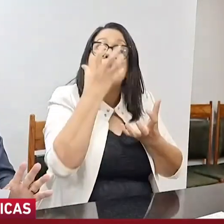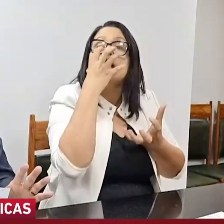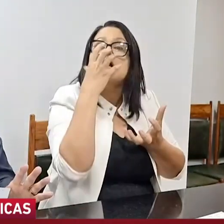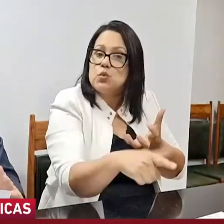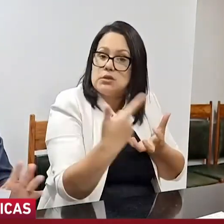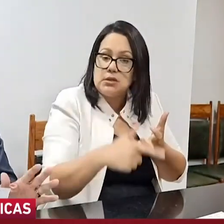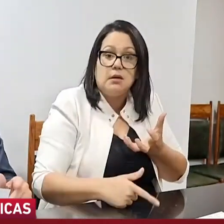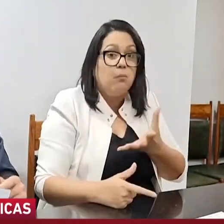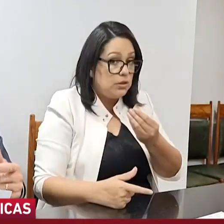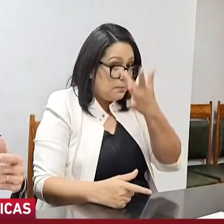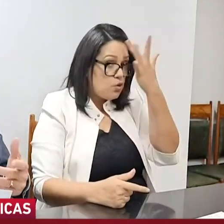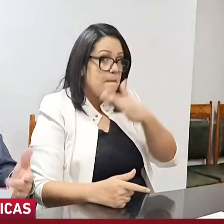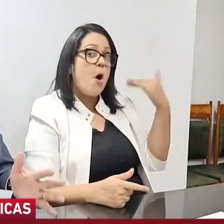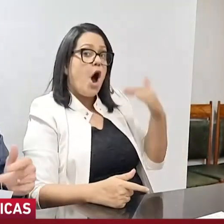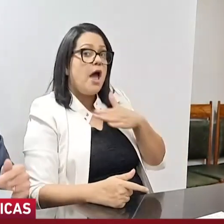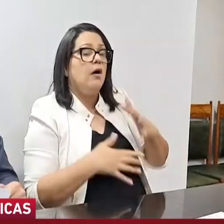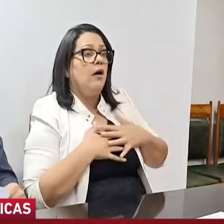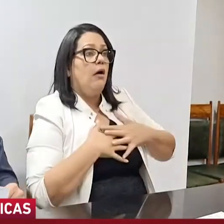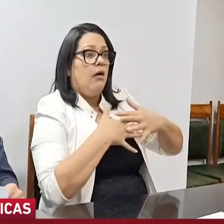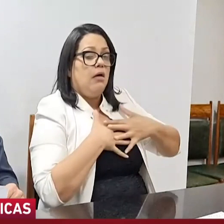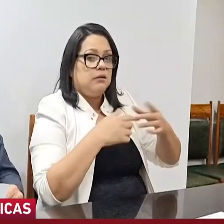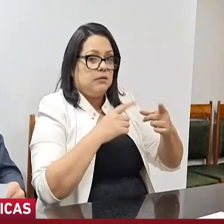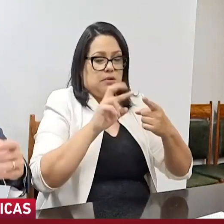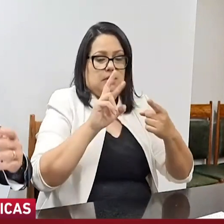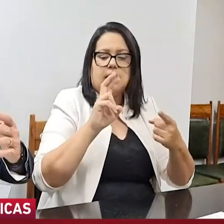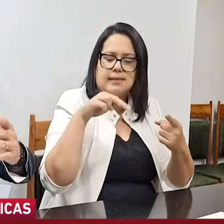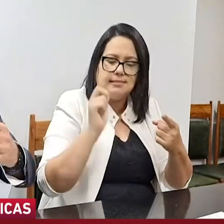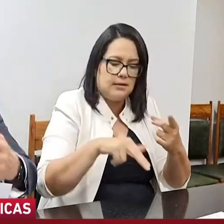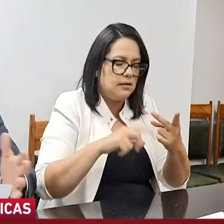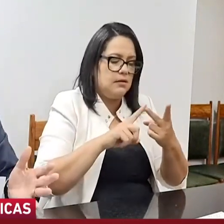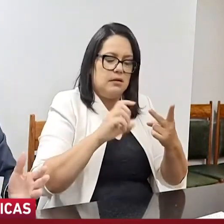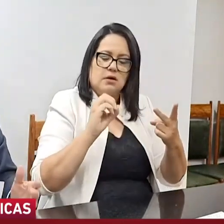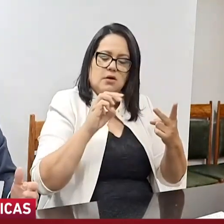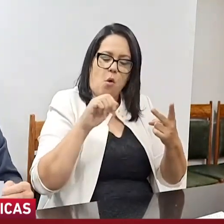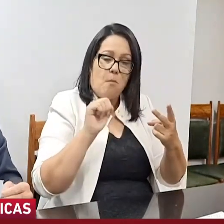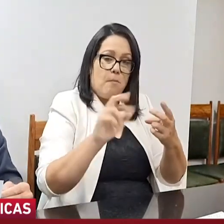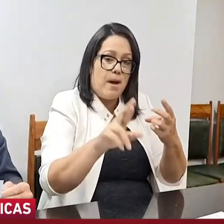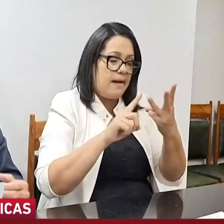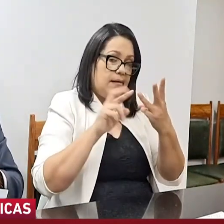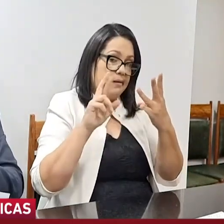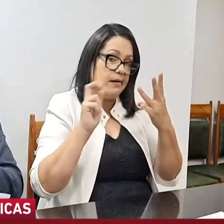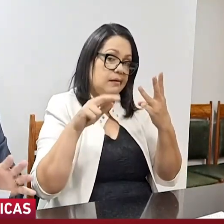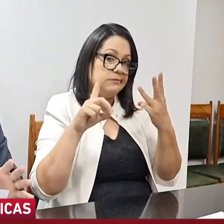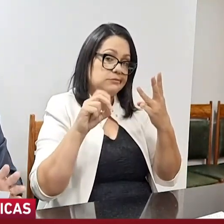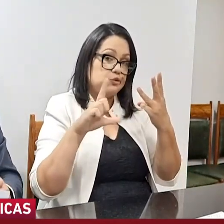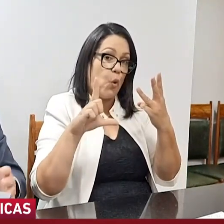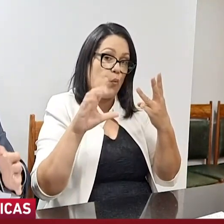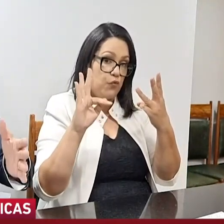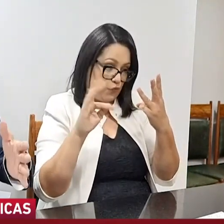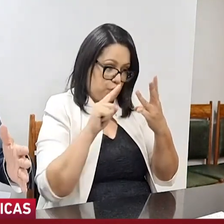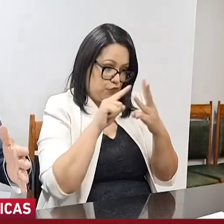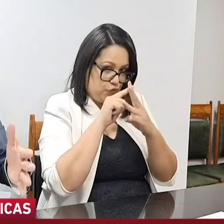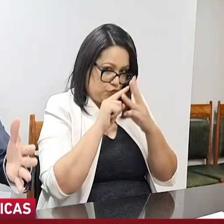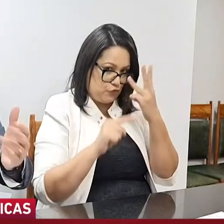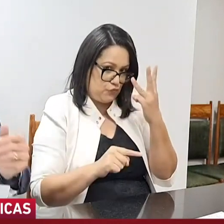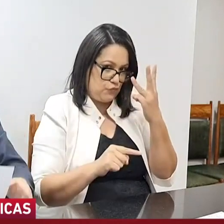G7, Renan, Omar, né? Randolph, né? Nessa CPI, o